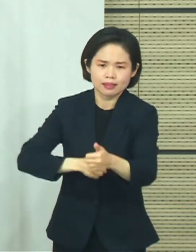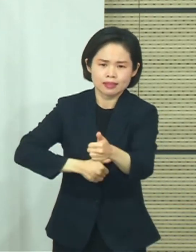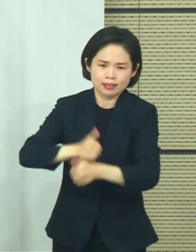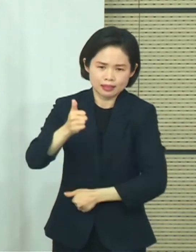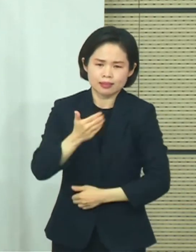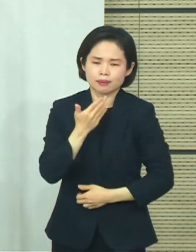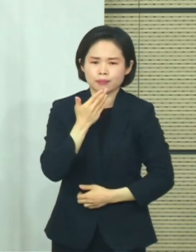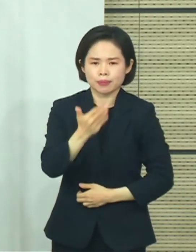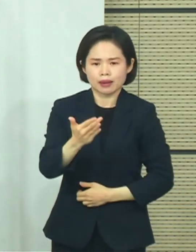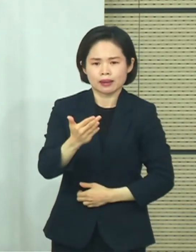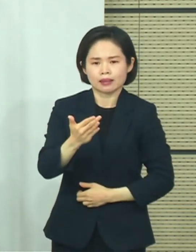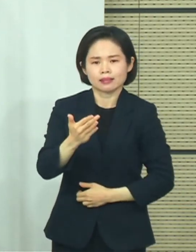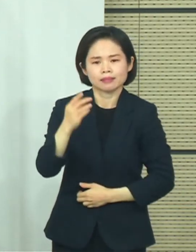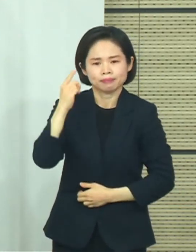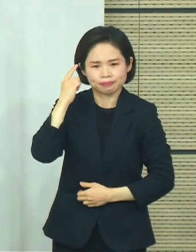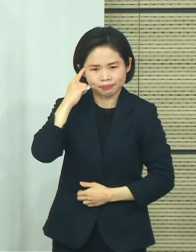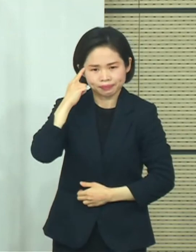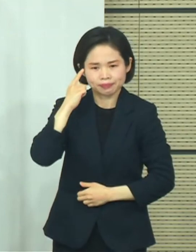감사합니다